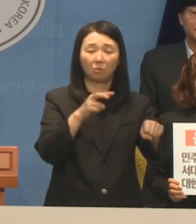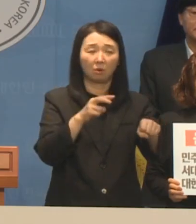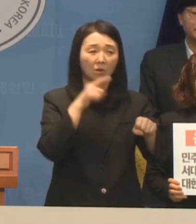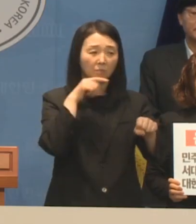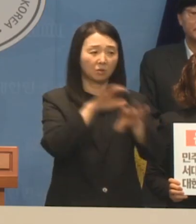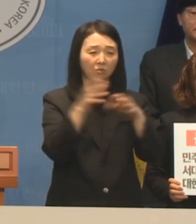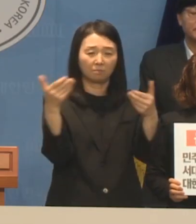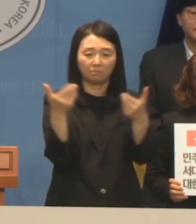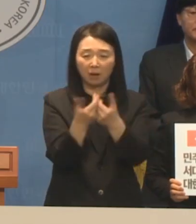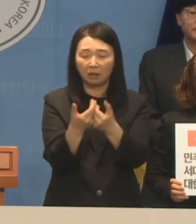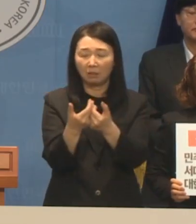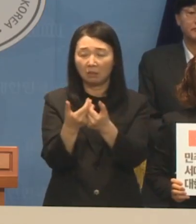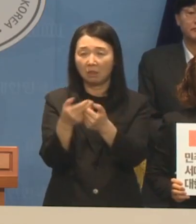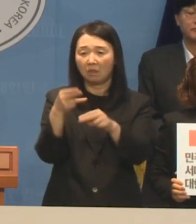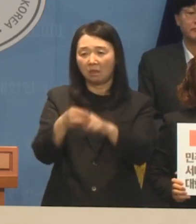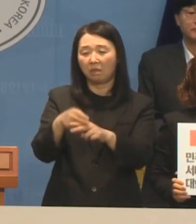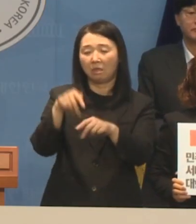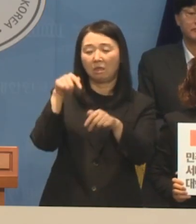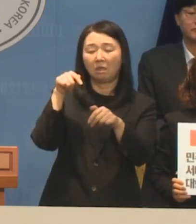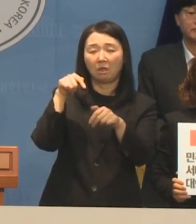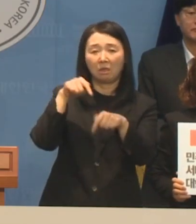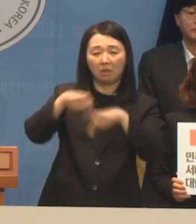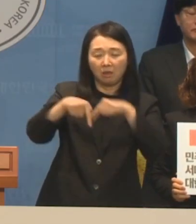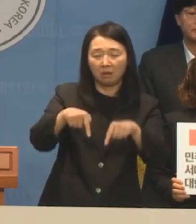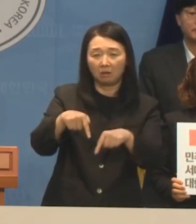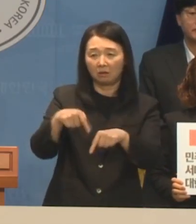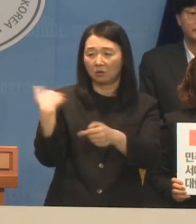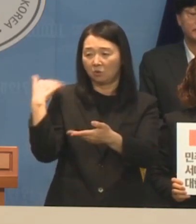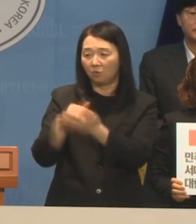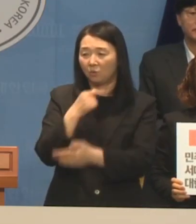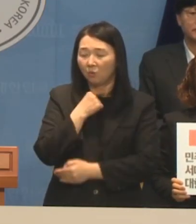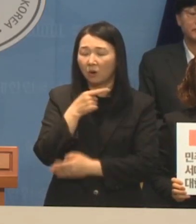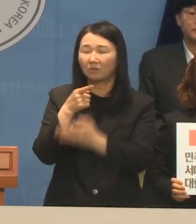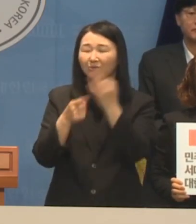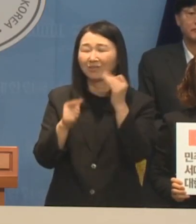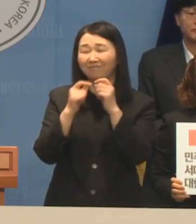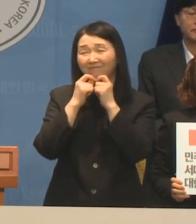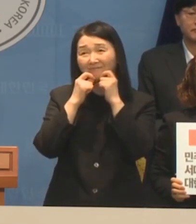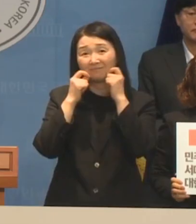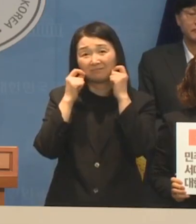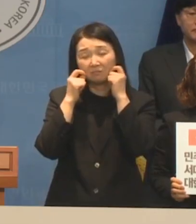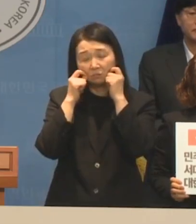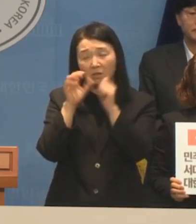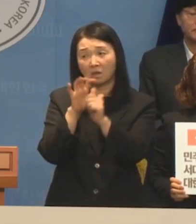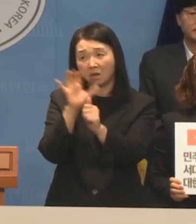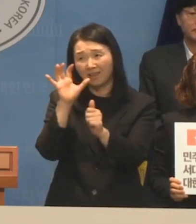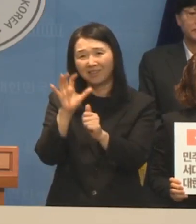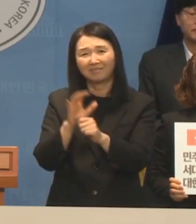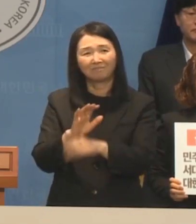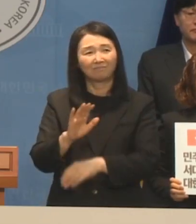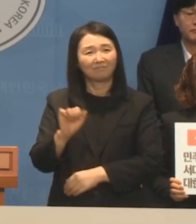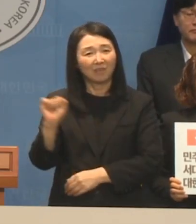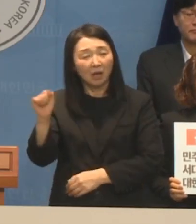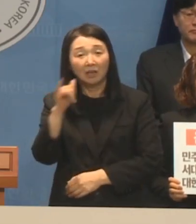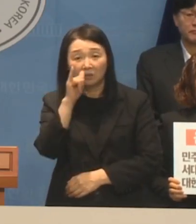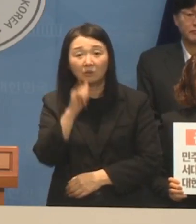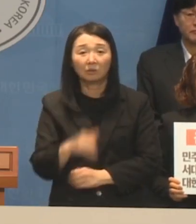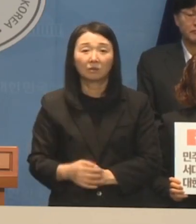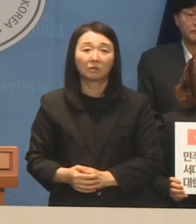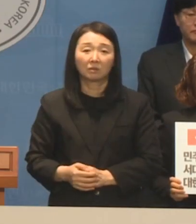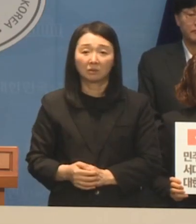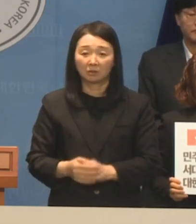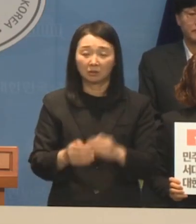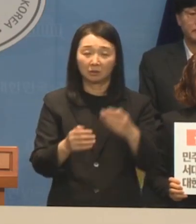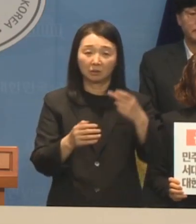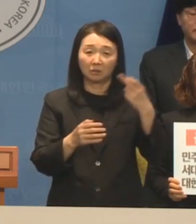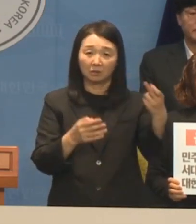독재 시대로 회귀시키려고 했던 윤석열이 환하게 웃으며 감옥 밖을 나왔습니다. 12월